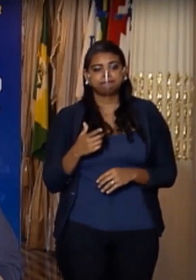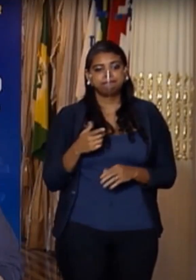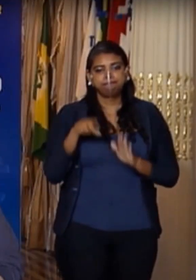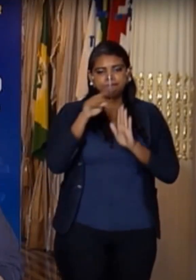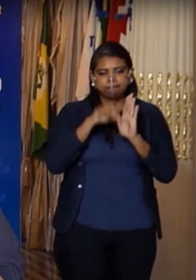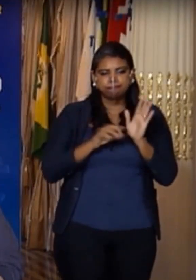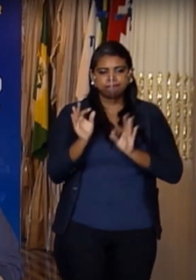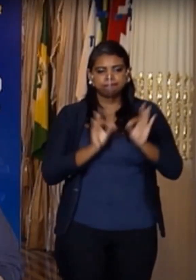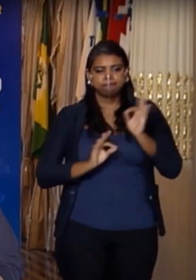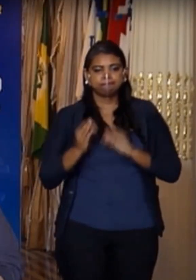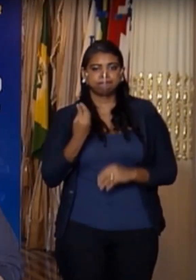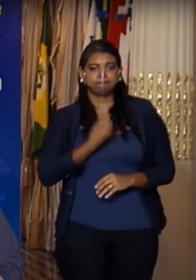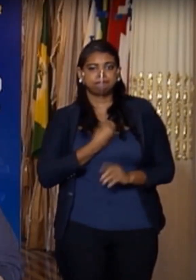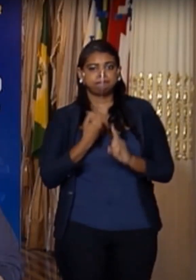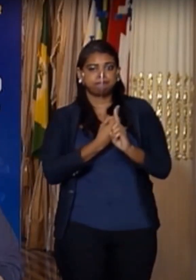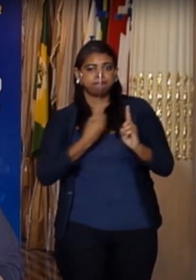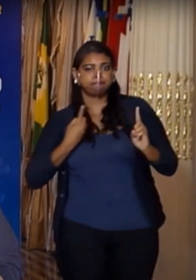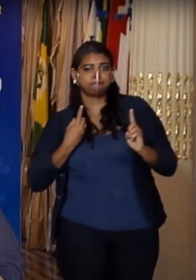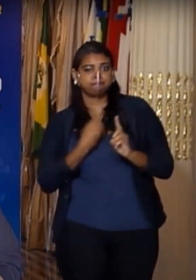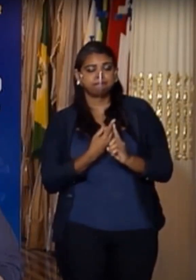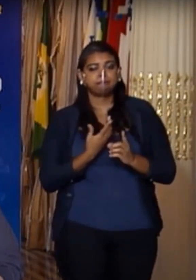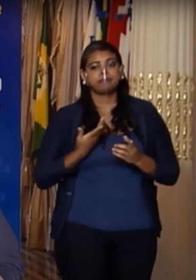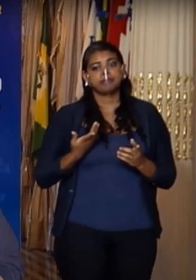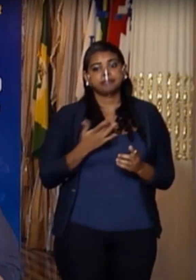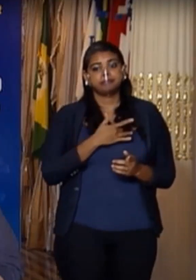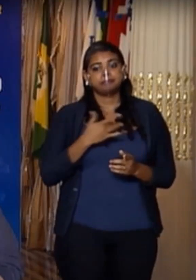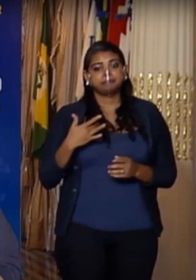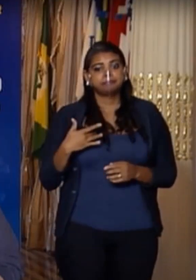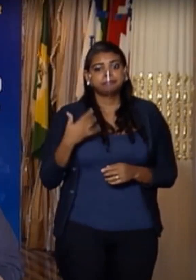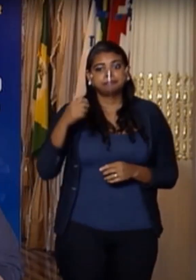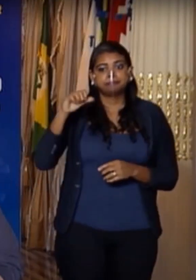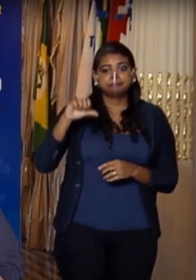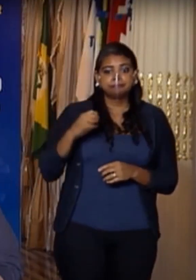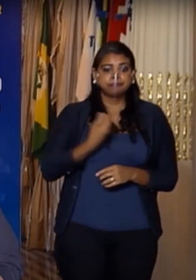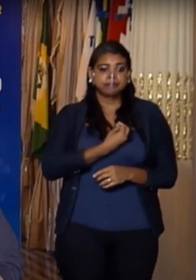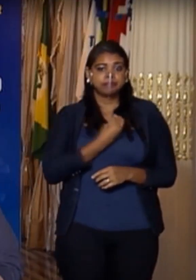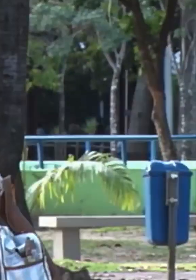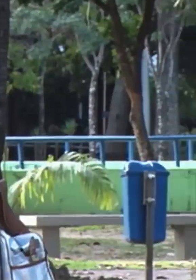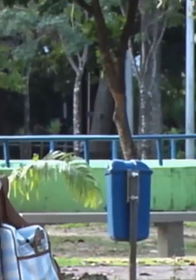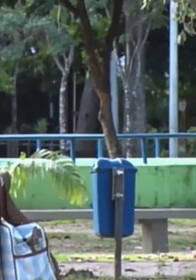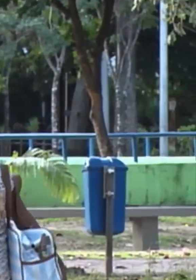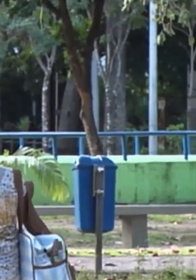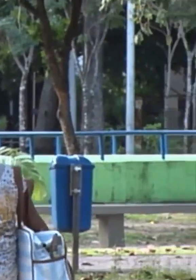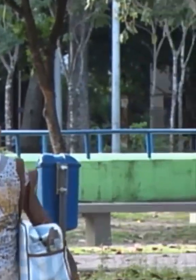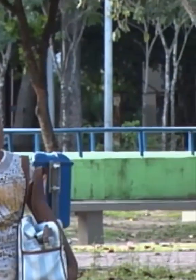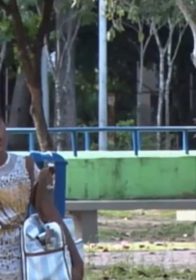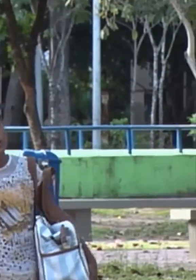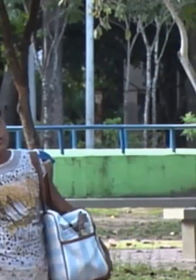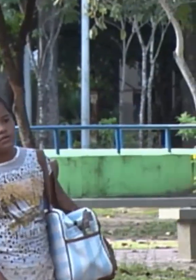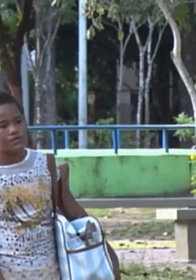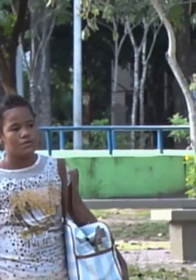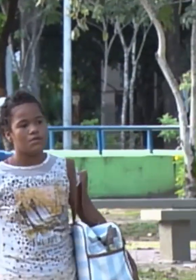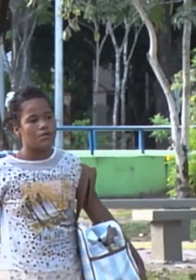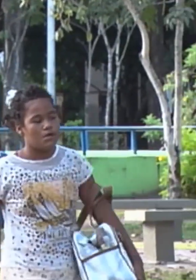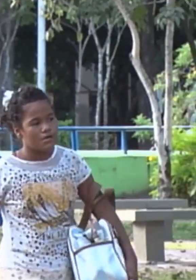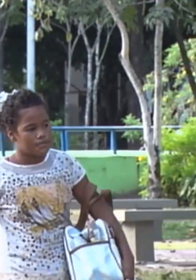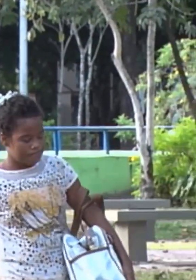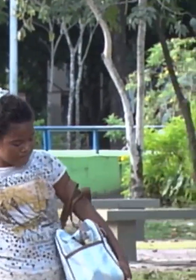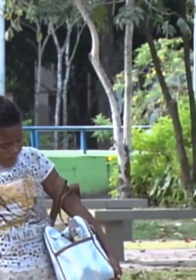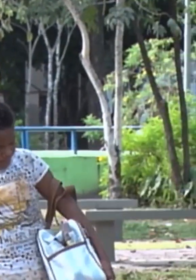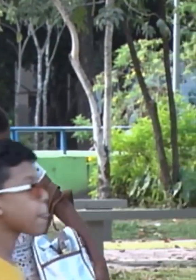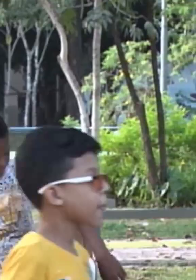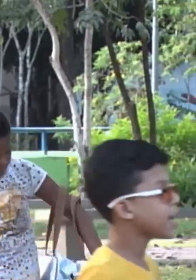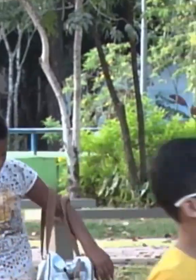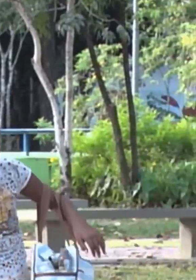plano de convivência e pode comprometer a saúde e a vida de todos. Infelizmente, a falta de cuidado com a saúde